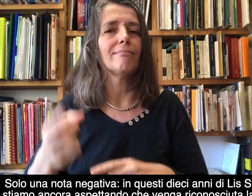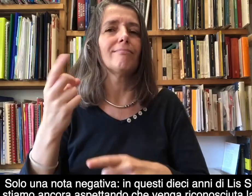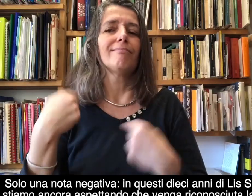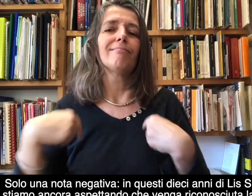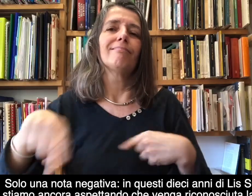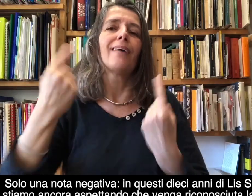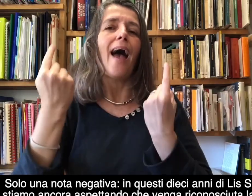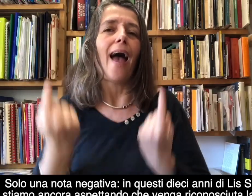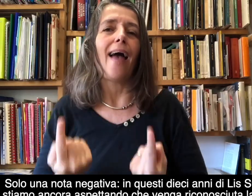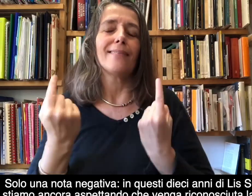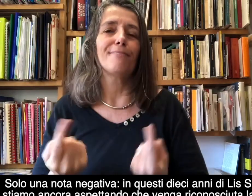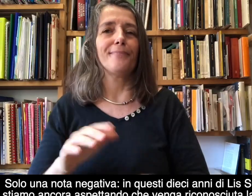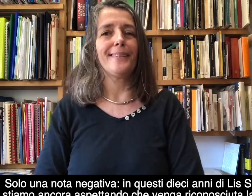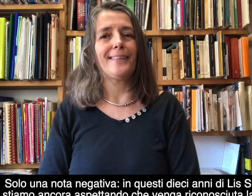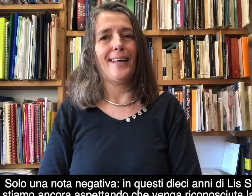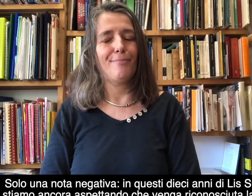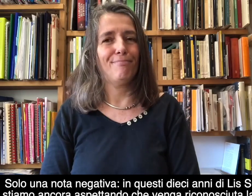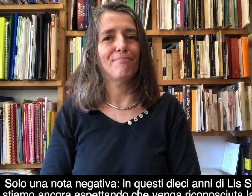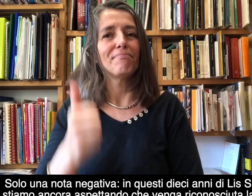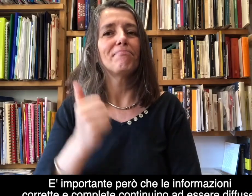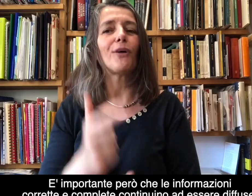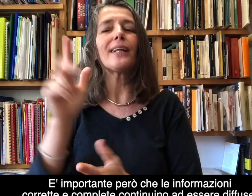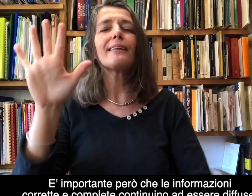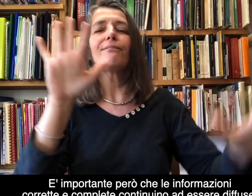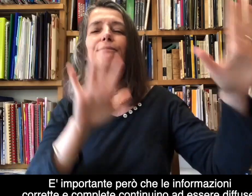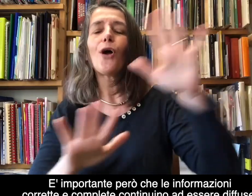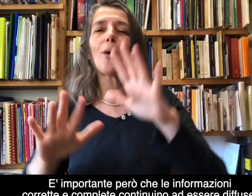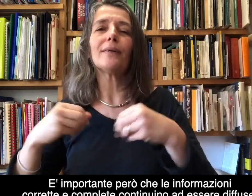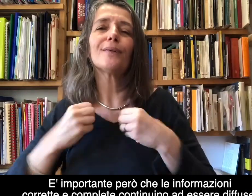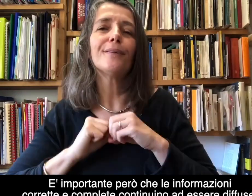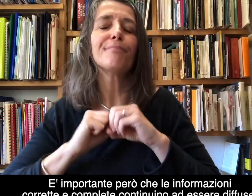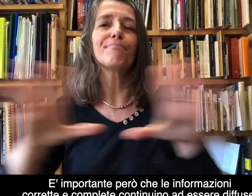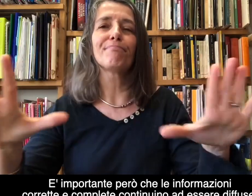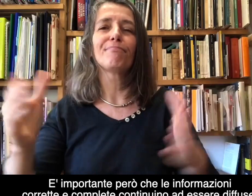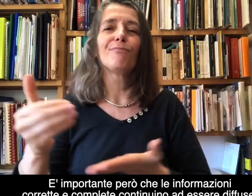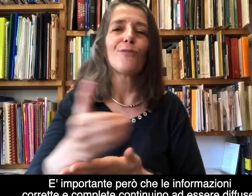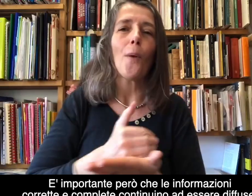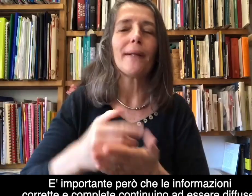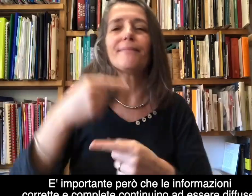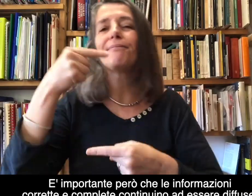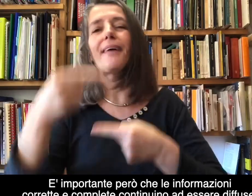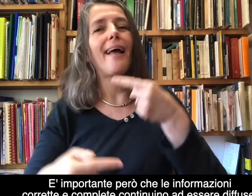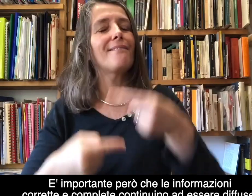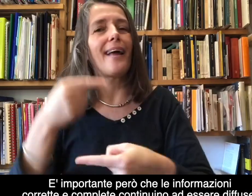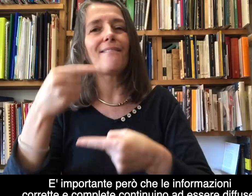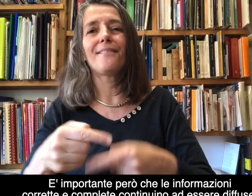e importante però che le informazioni corrette e complete continuino a essere diffuse grazie